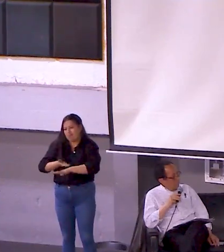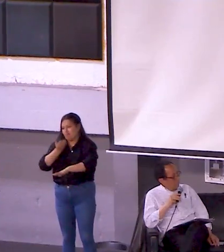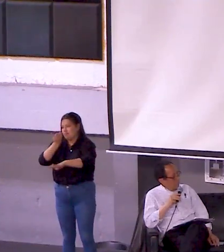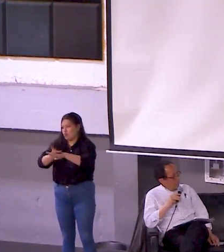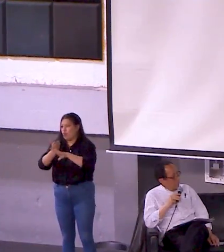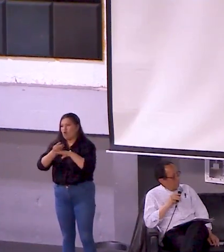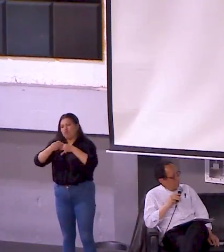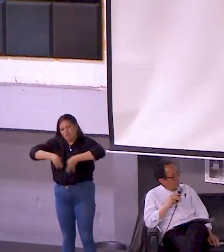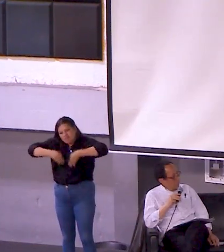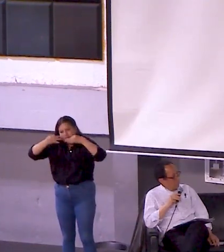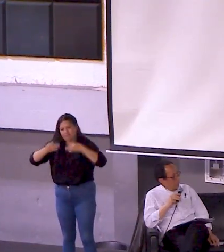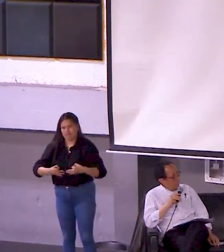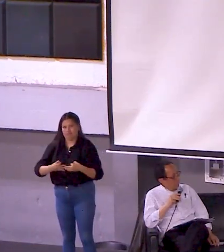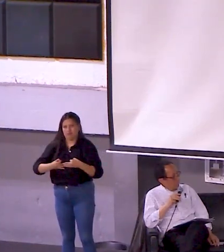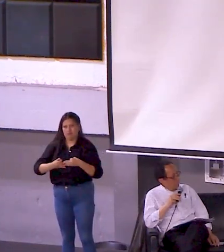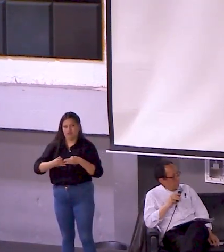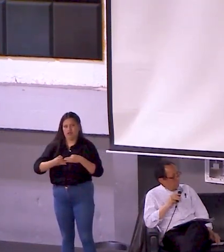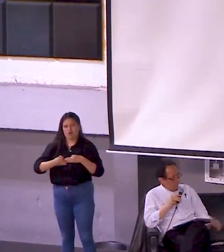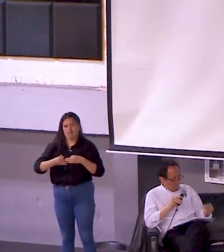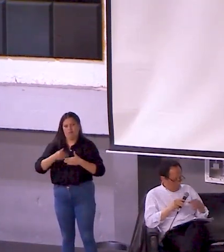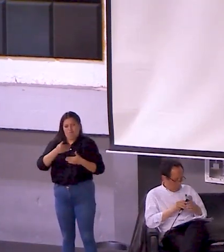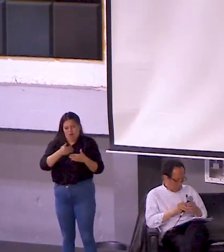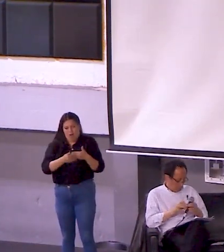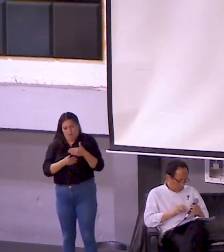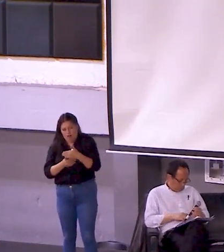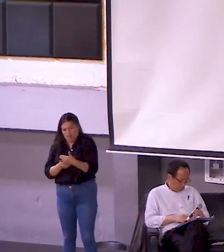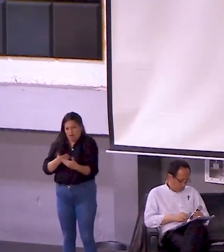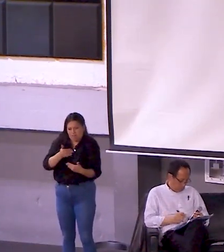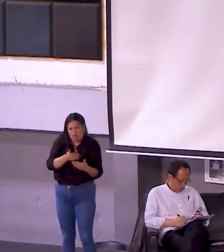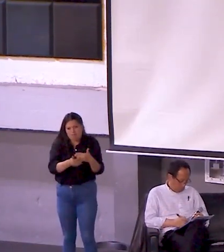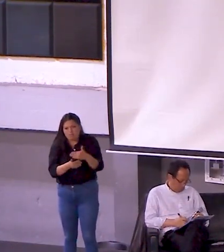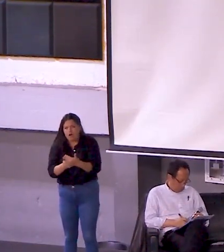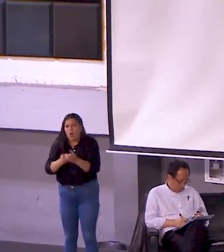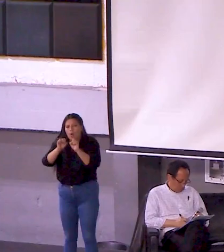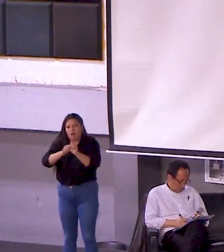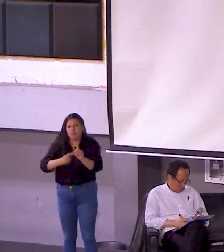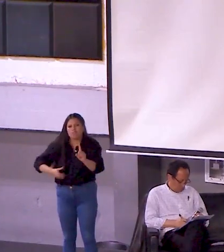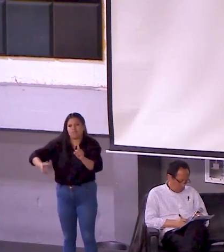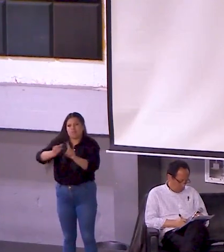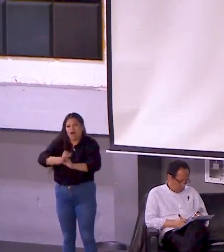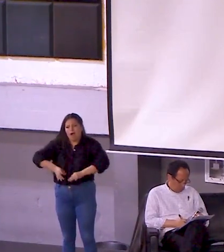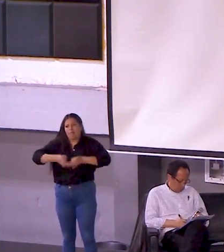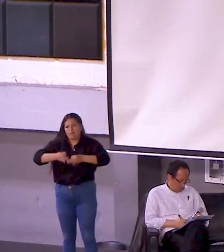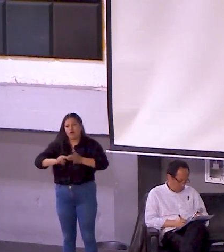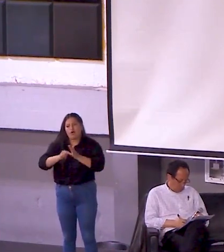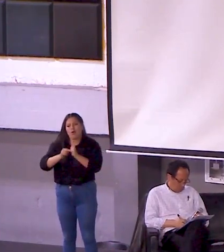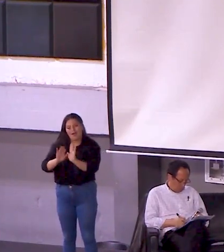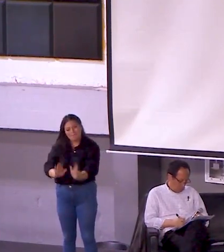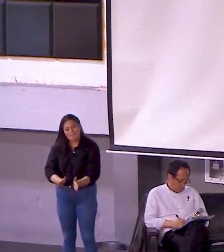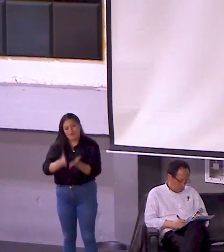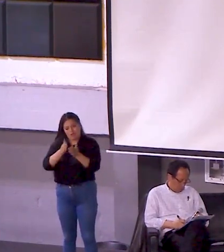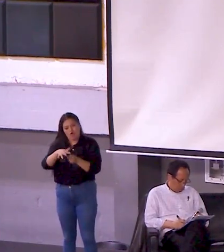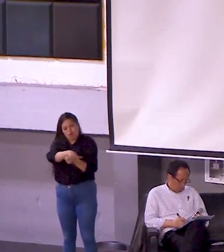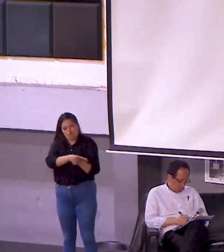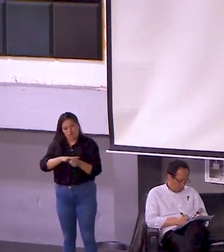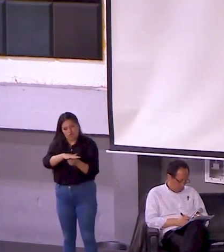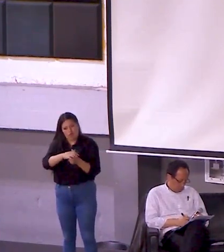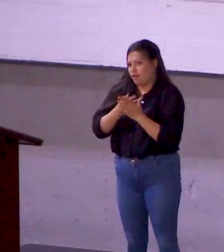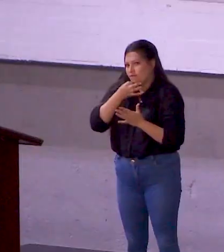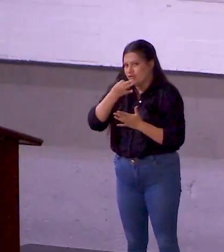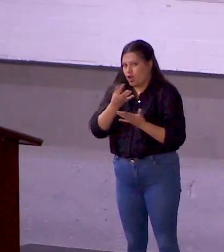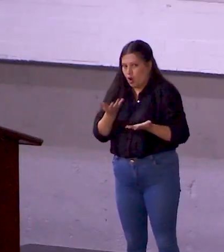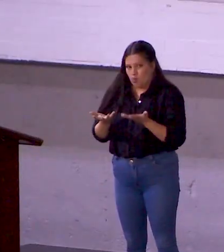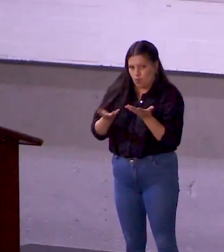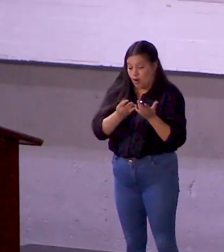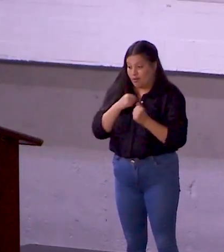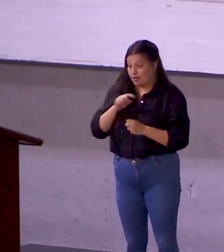una formalización gradual, transitoria, que garantice una mejora sustancial de las condiciones laborales de todos y todas.